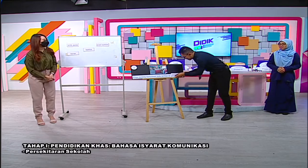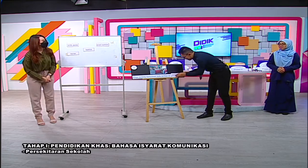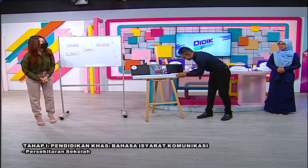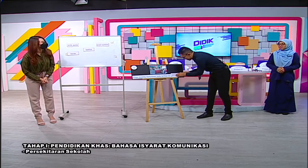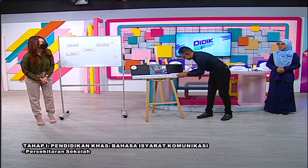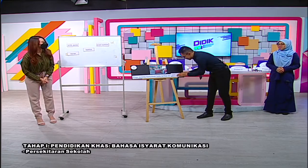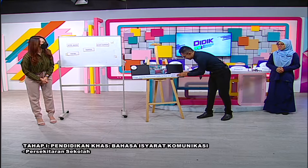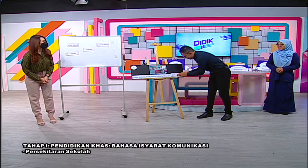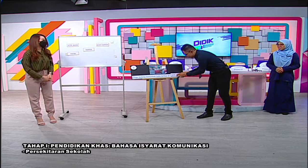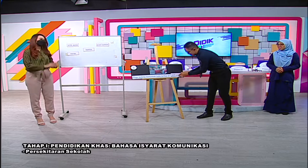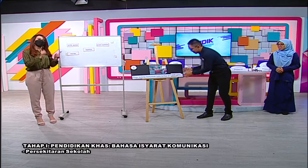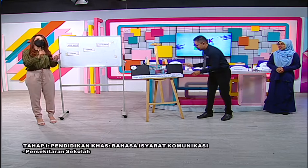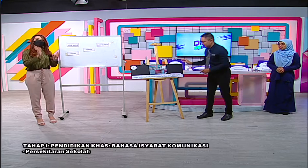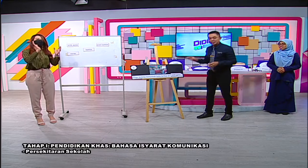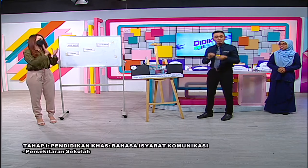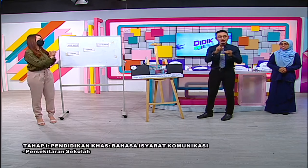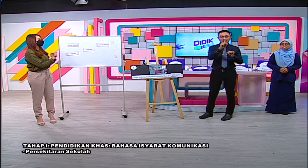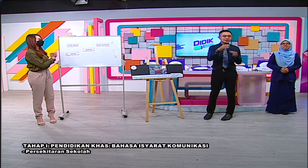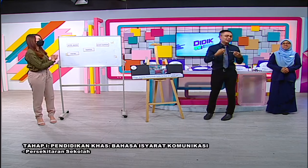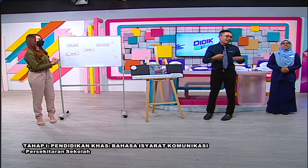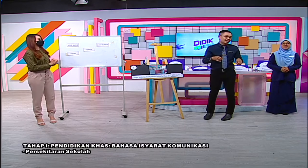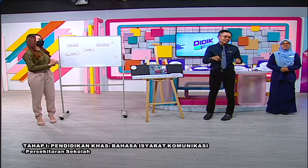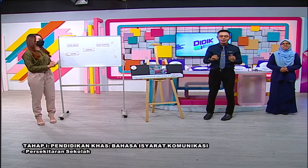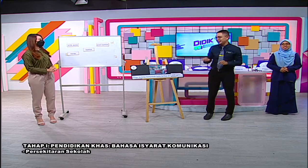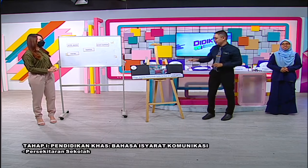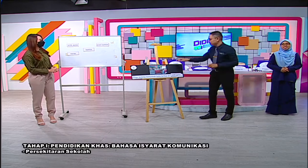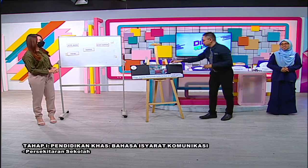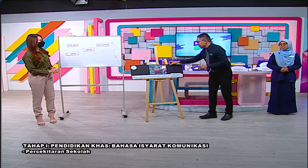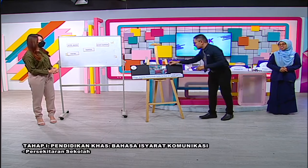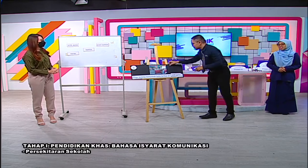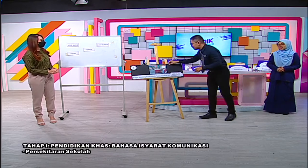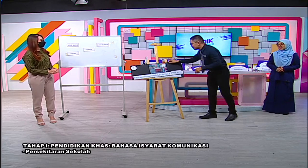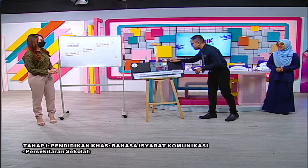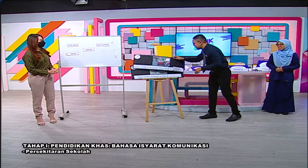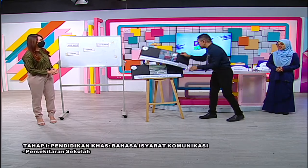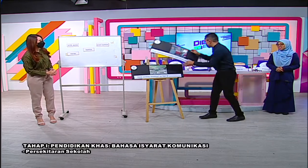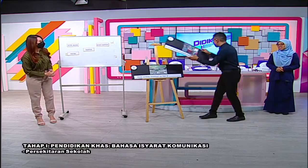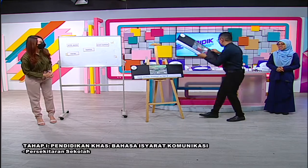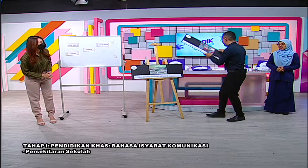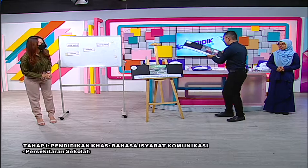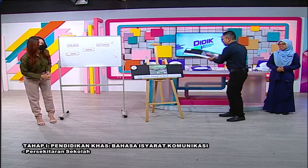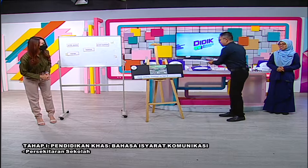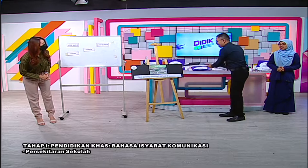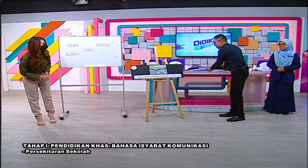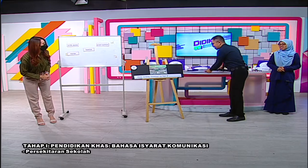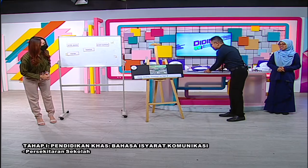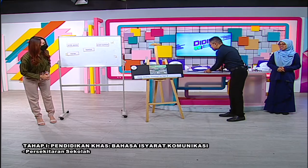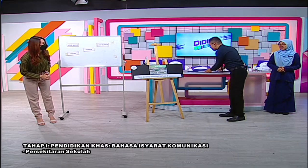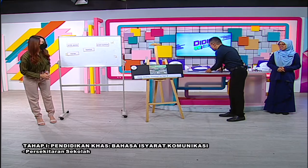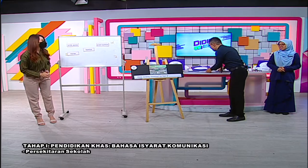sini. Nombor satu Okey, nombor satu sudah. Nombor dua? Nombor dua. Wah. Eddie.